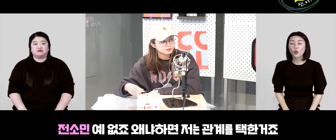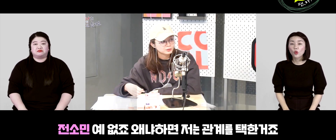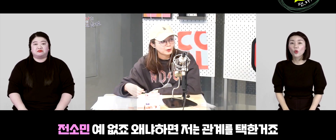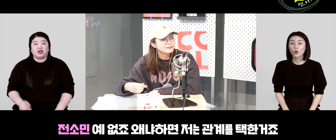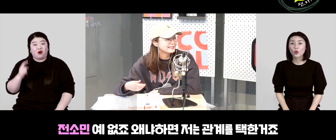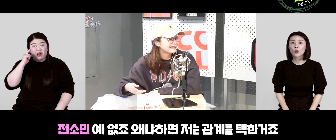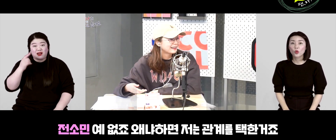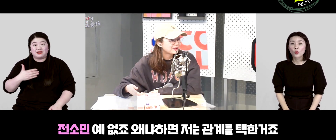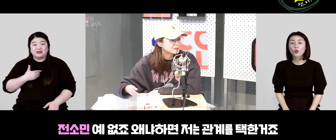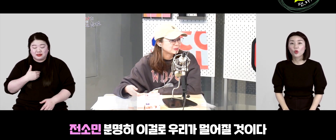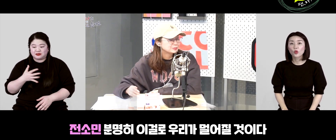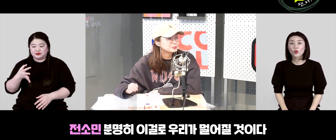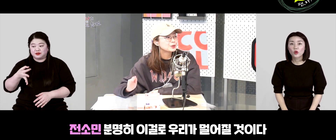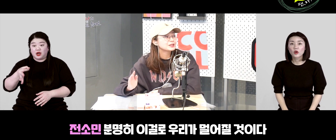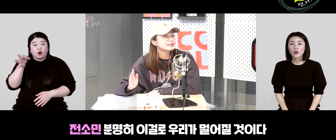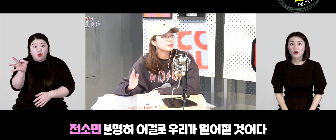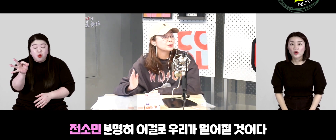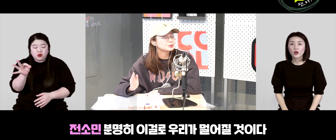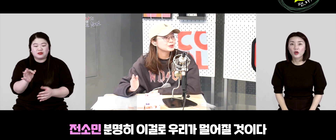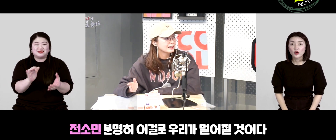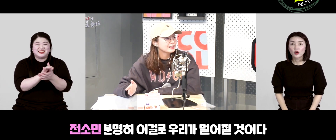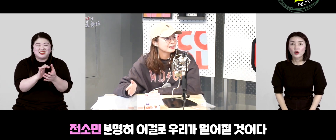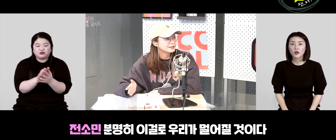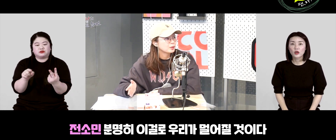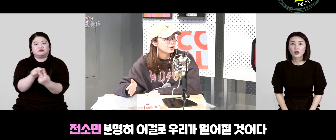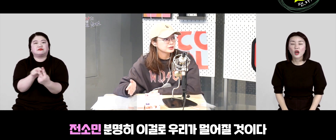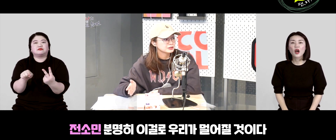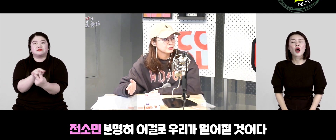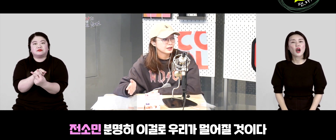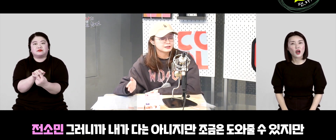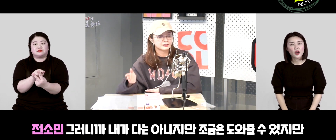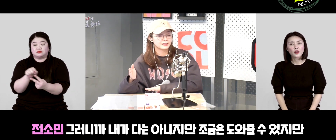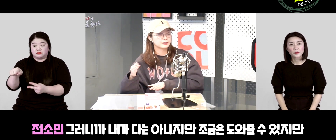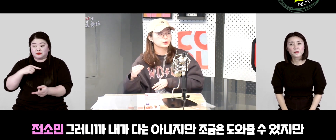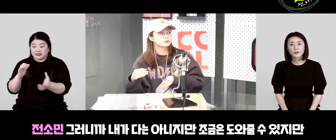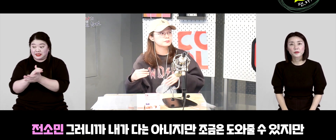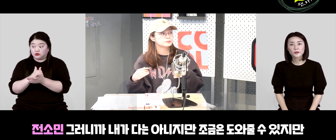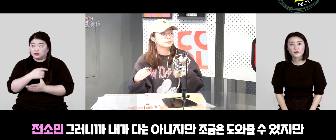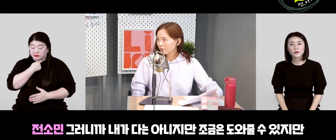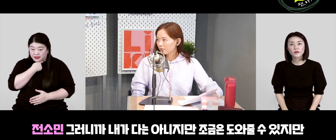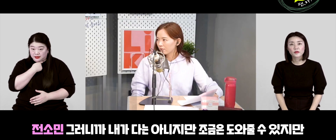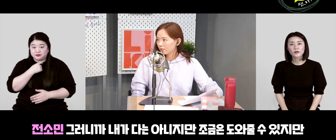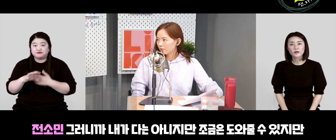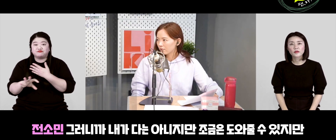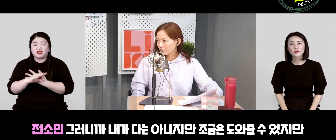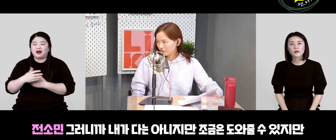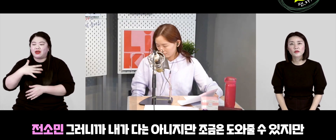이제 관계를 택한 거죠. 분명히 이걸로 우리가 멀어질 거다. 그러니까 내가 조금